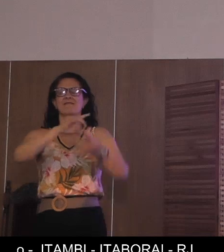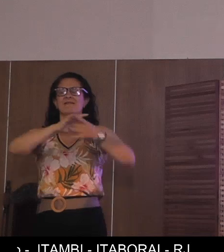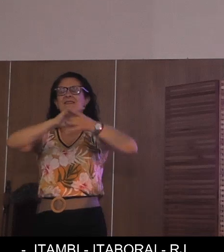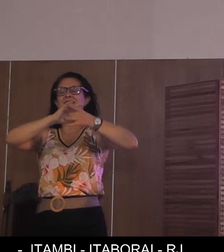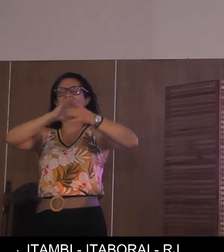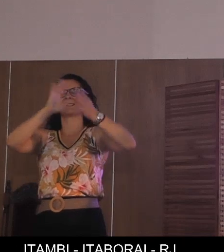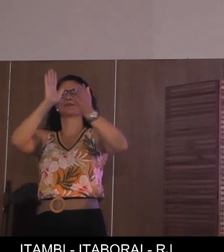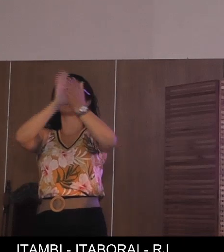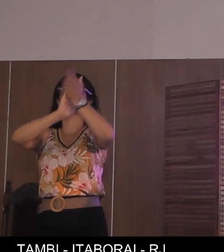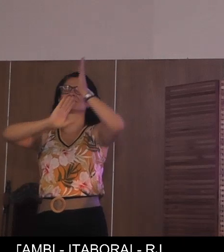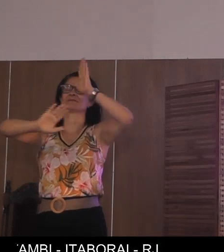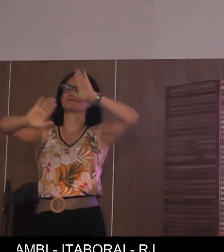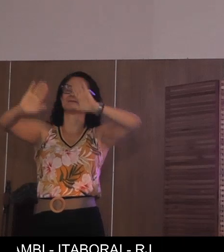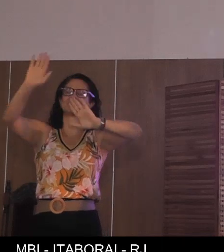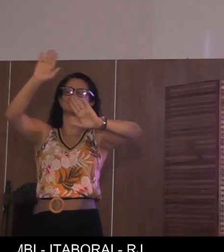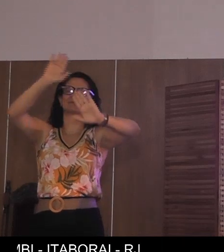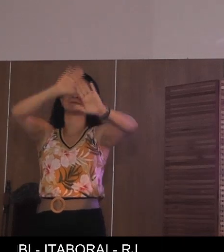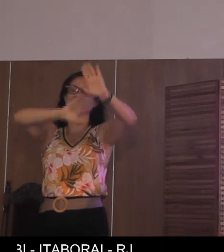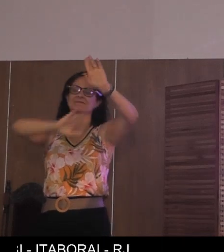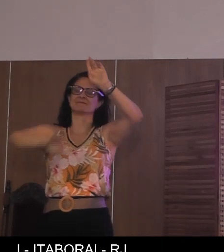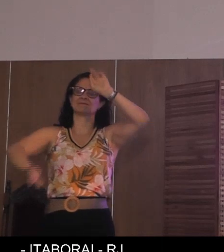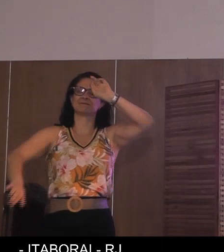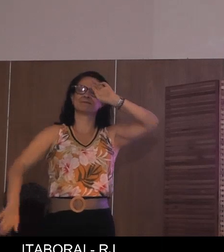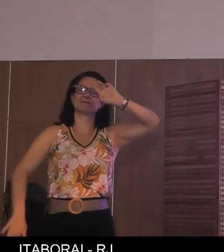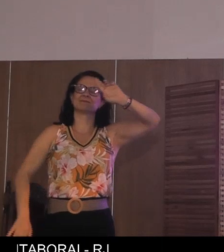Oh, glória a Deus.